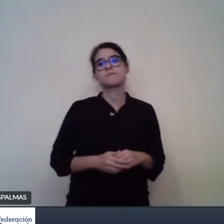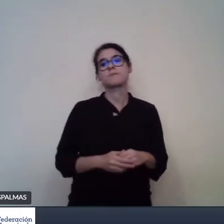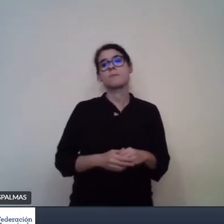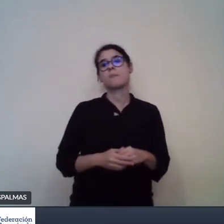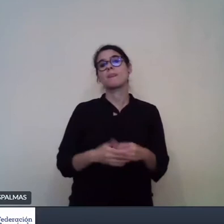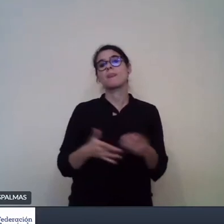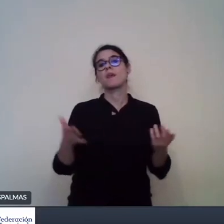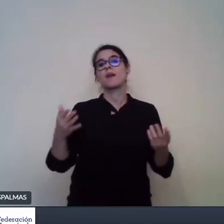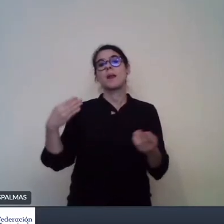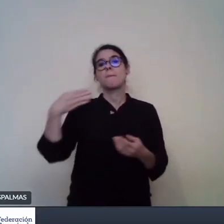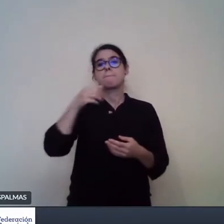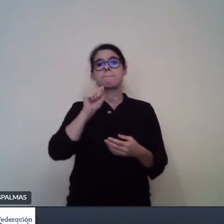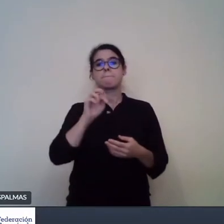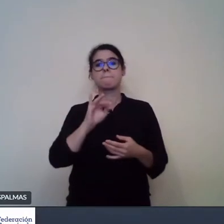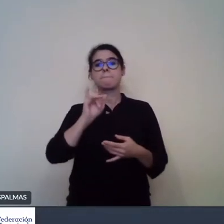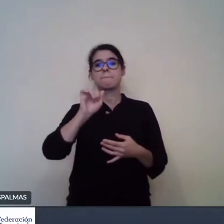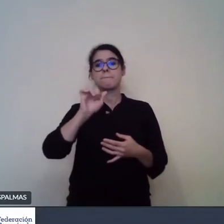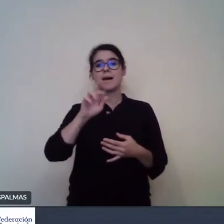Pase, corte UCLA.